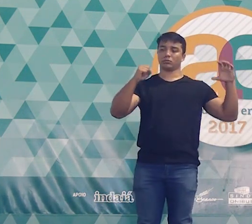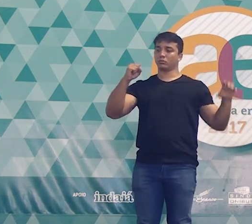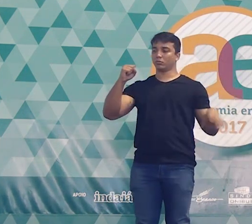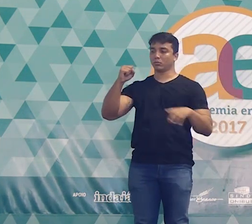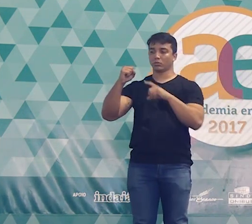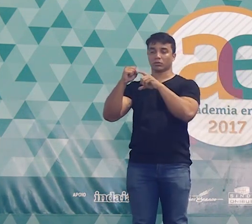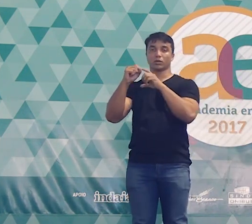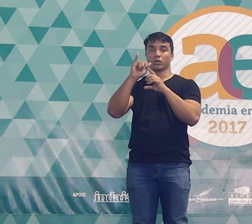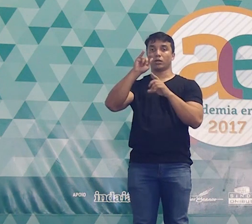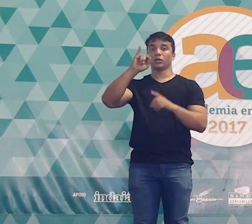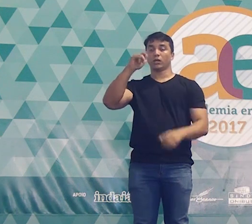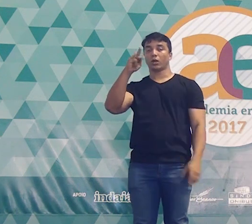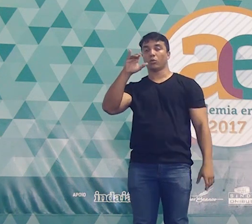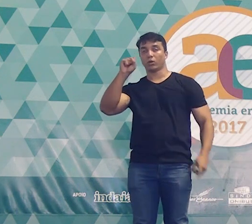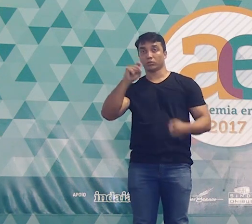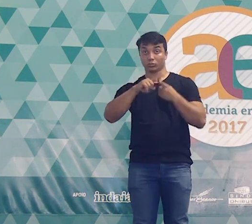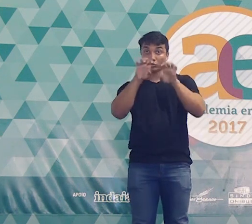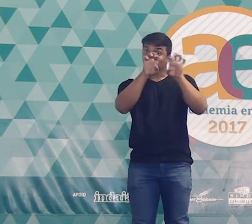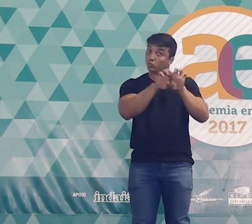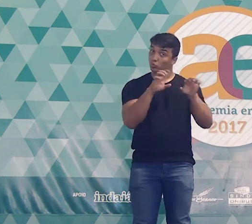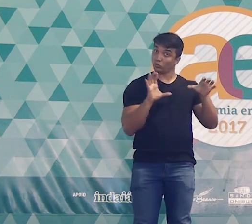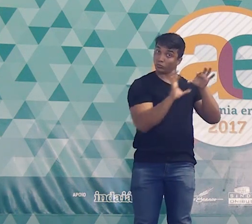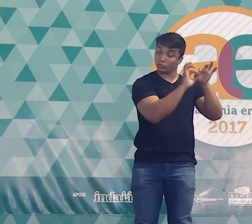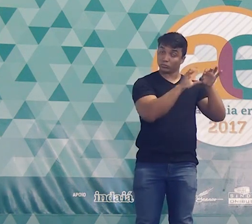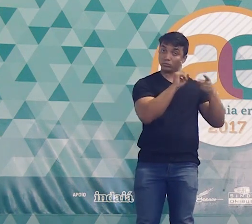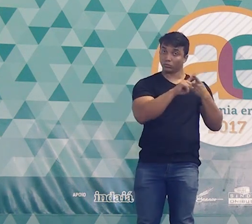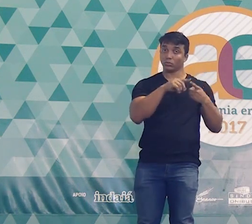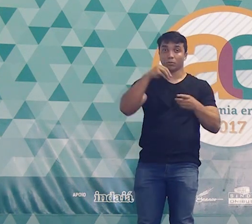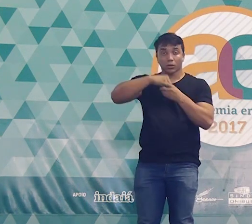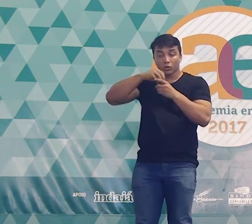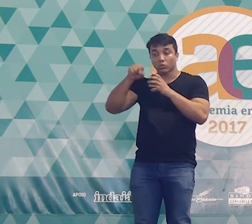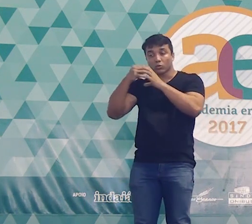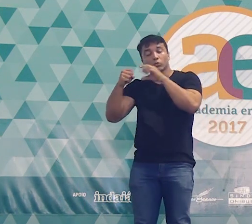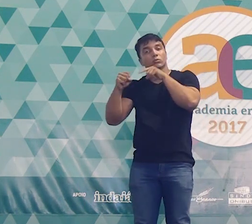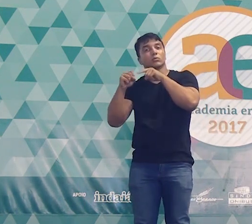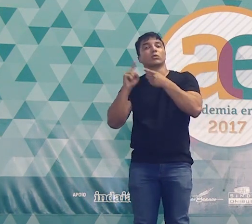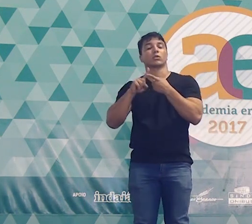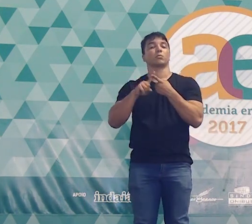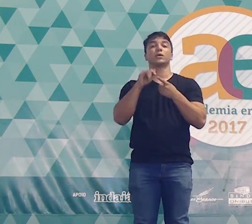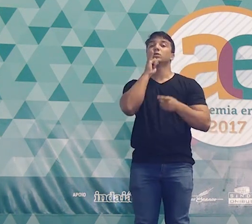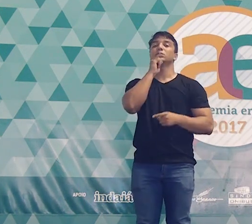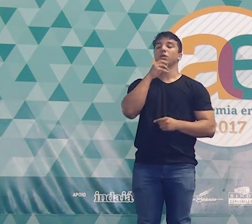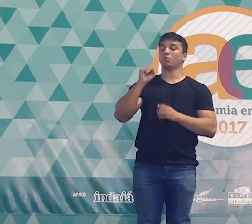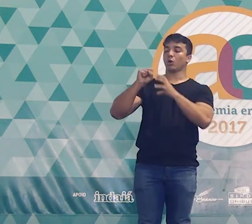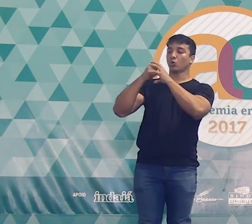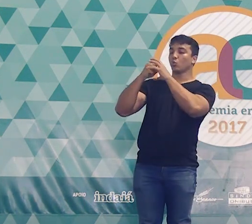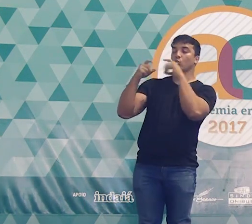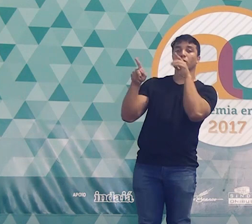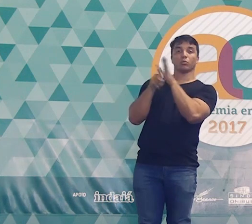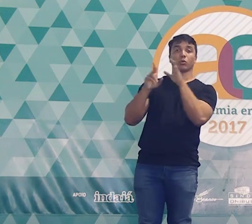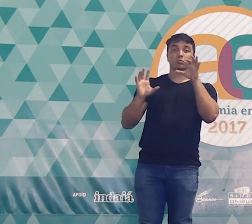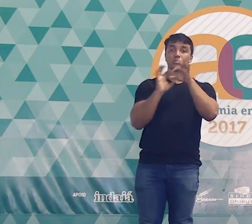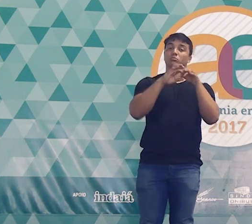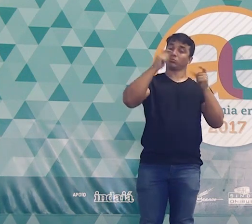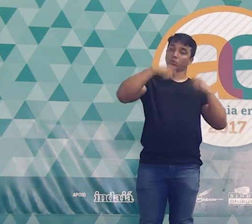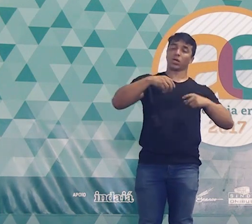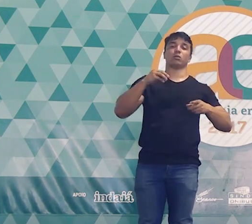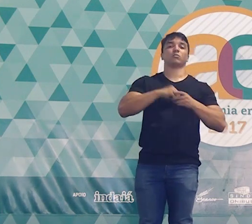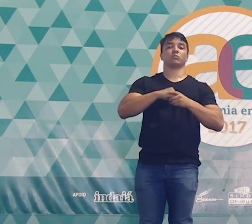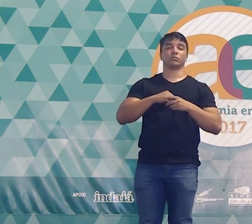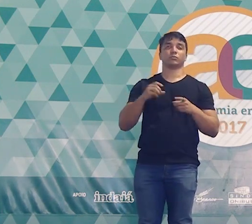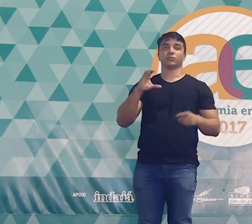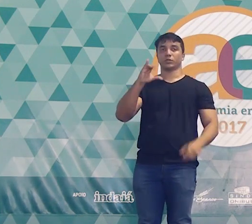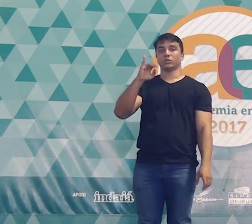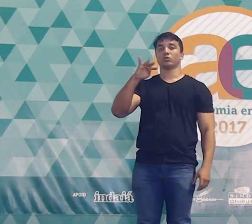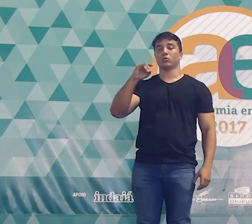citoplasmáticos? Hialoplasma e as estruturas, inclusive o núcleo. Então, se quiser falar que o núcleo é um componente citoplasmático, sim, o núcleo é um